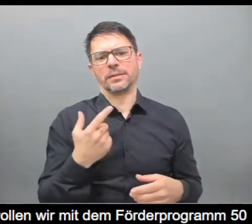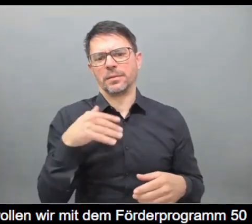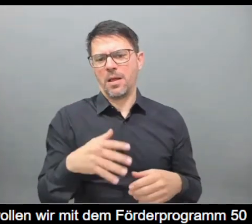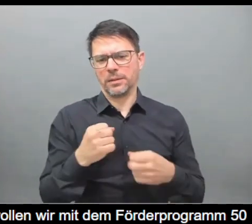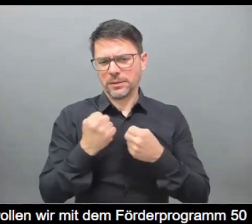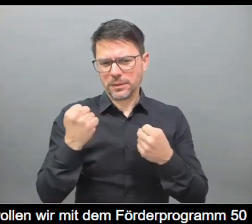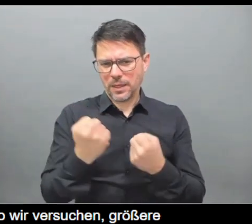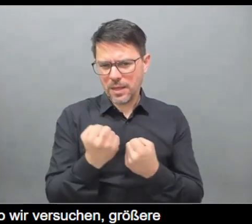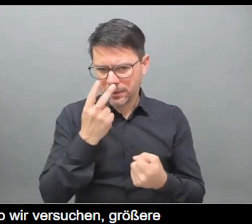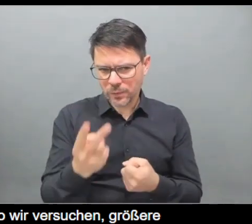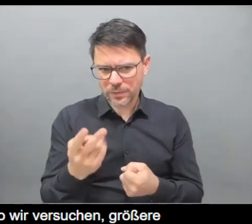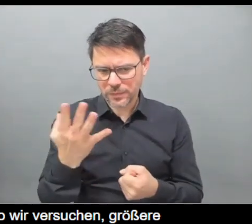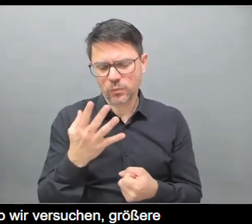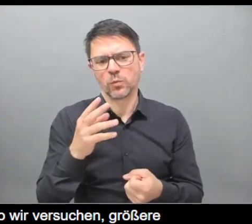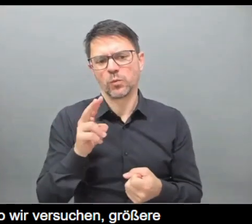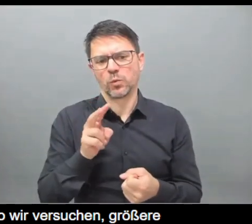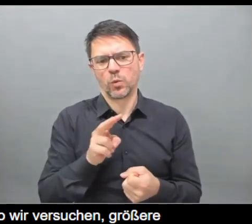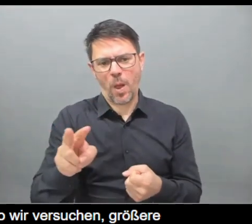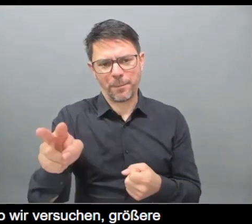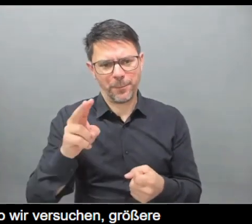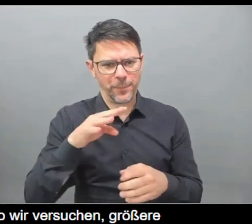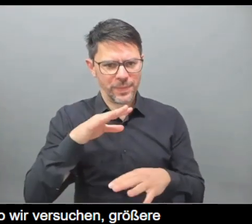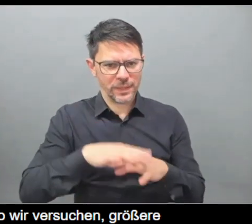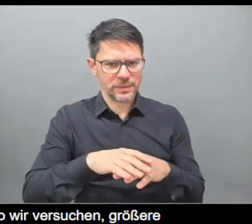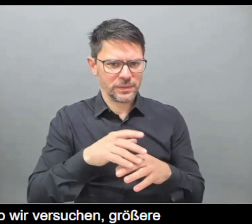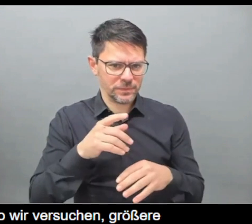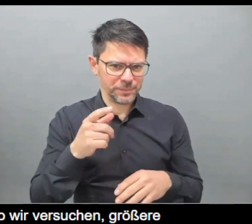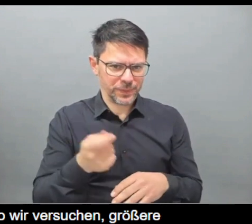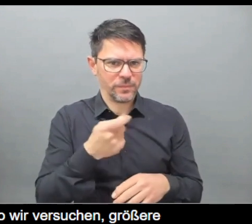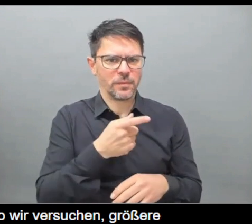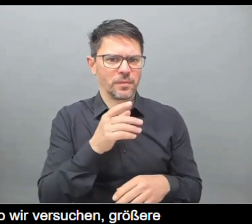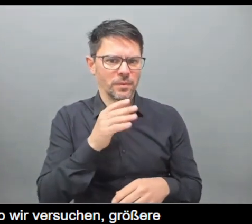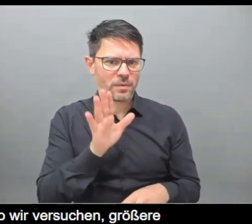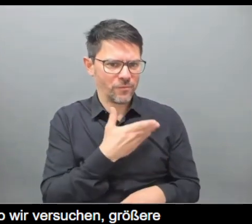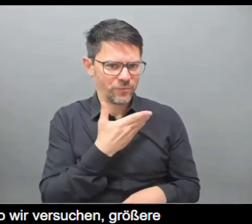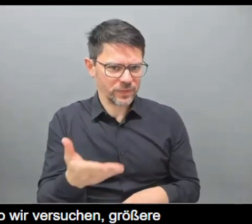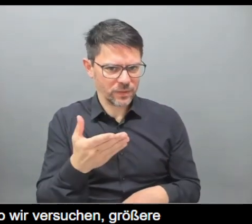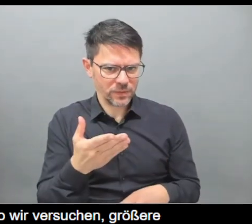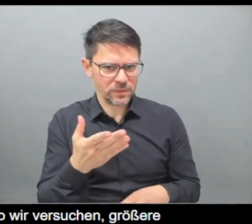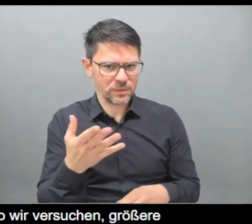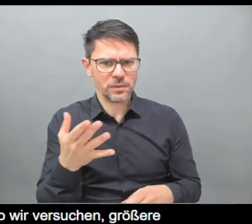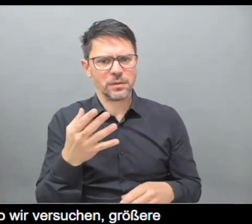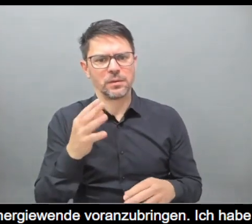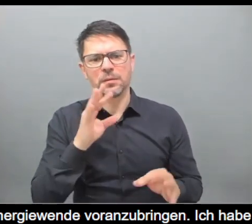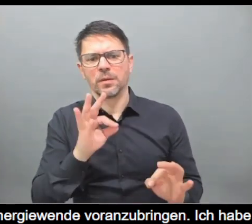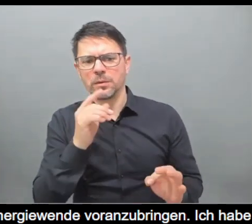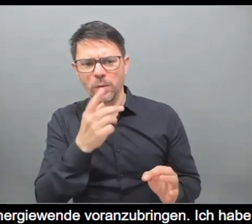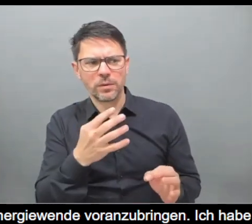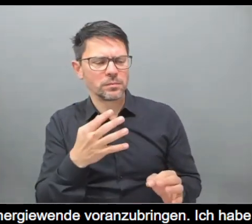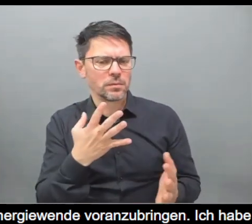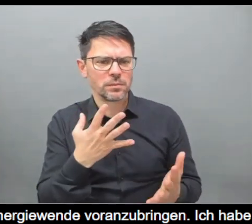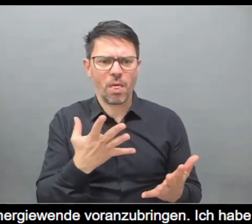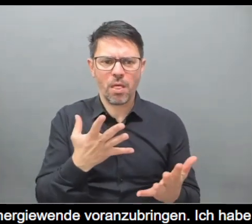sein, weil man zu viel Macht und Marktkonzentration fürchtet. Aber momentan behindert man damit die Energiewende. Dieser